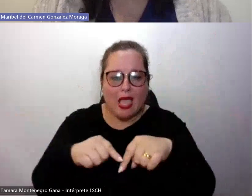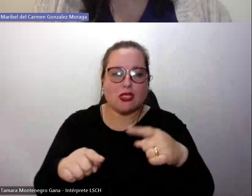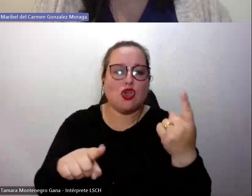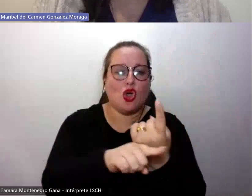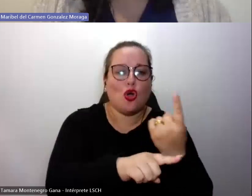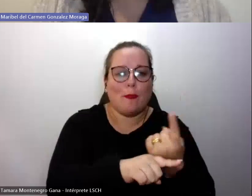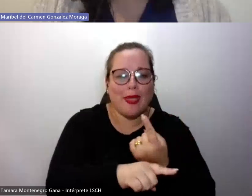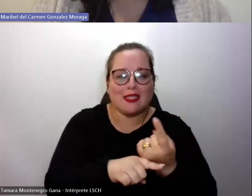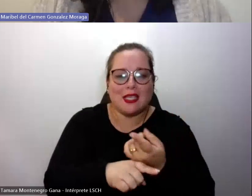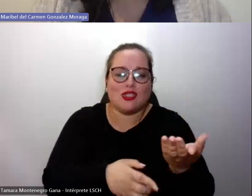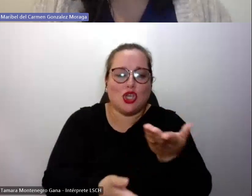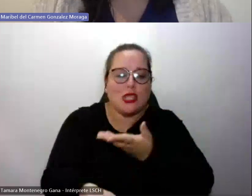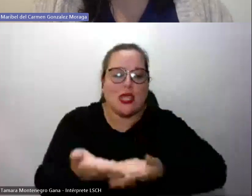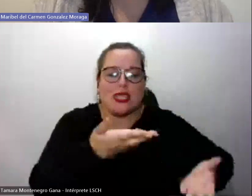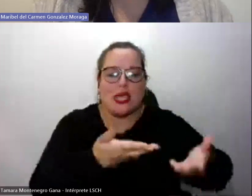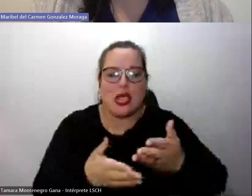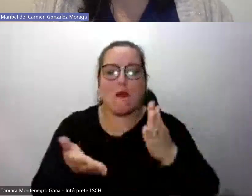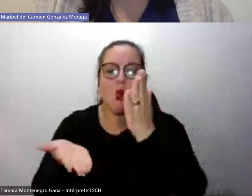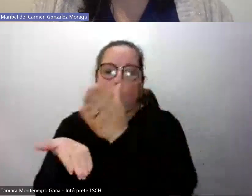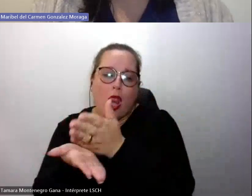e intercambio en las escuelas.